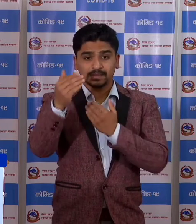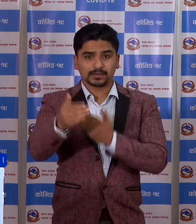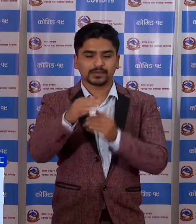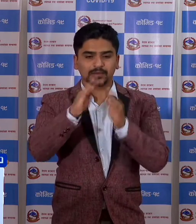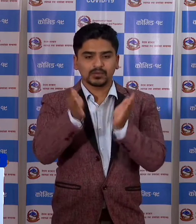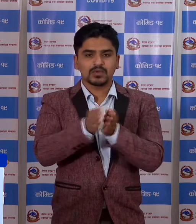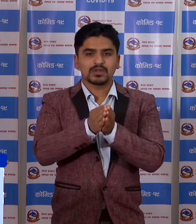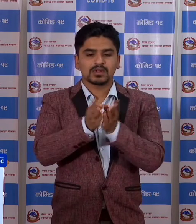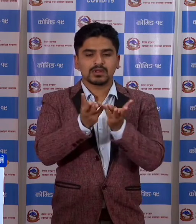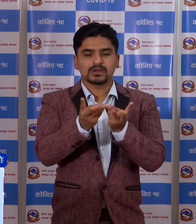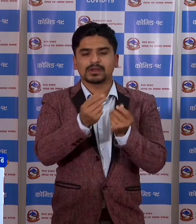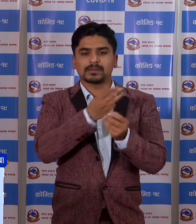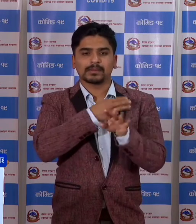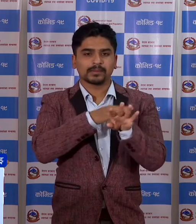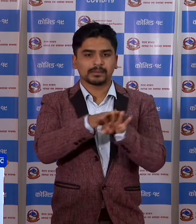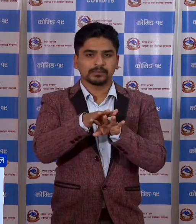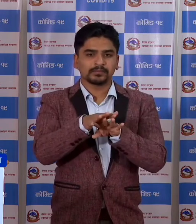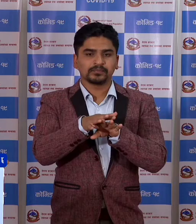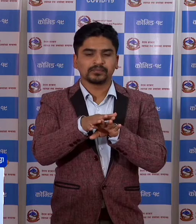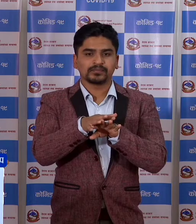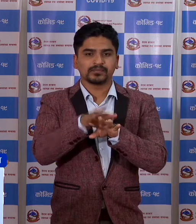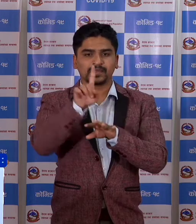आजसम्मको कुल संक्रमितको संख्या